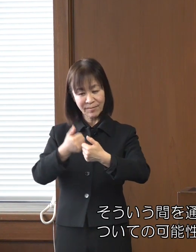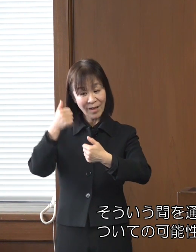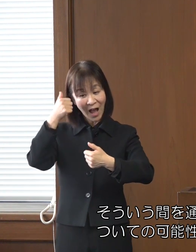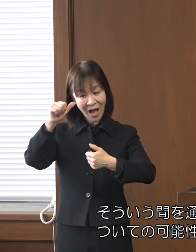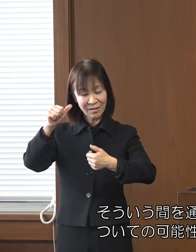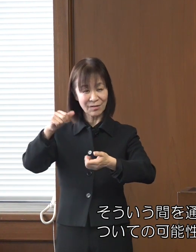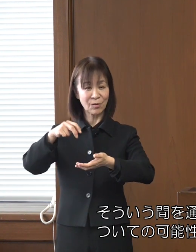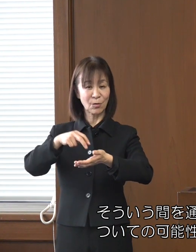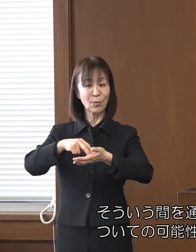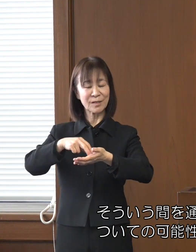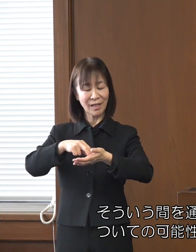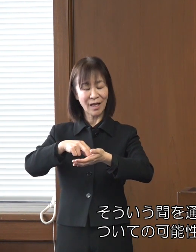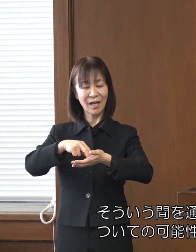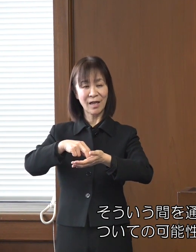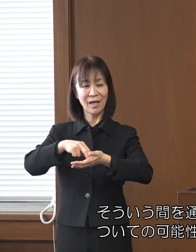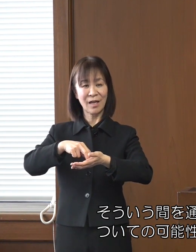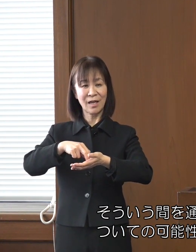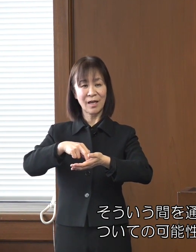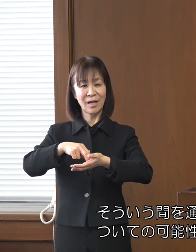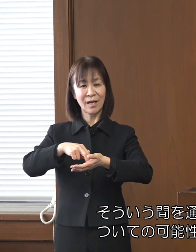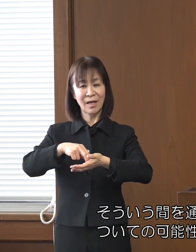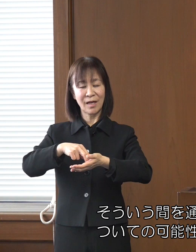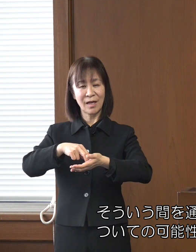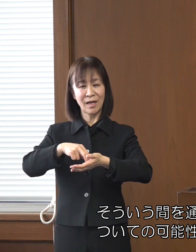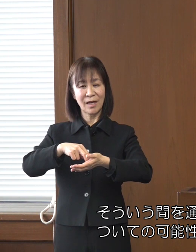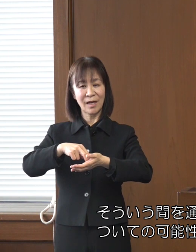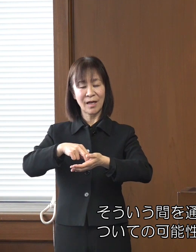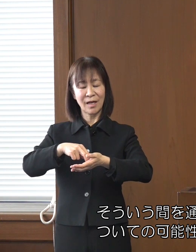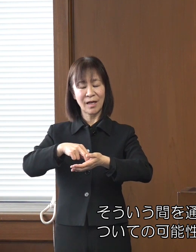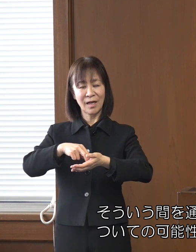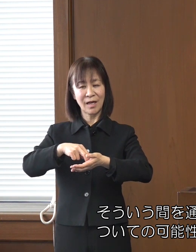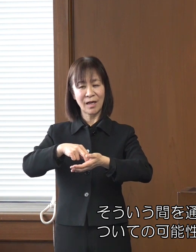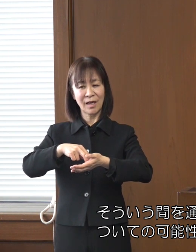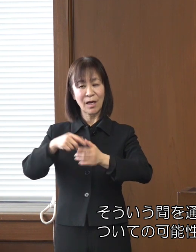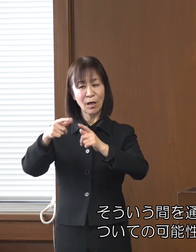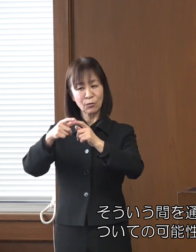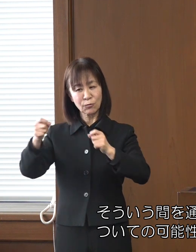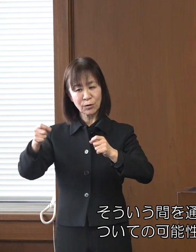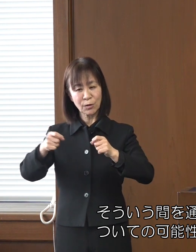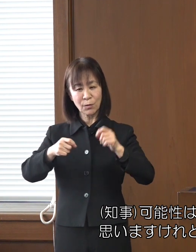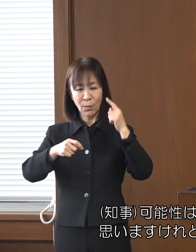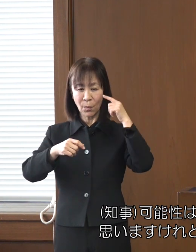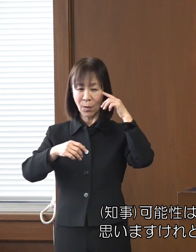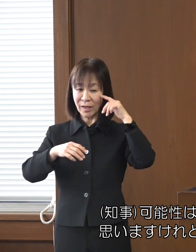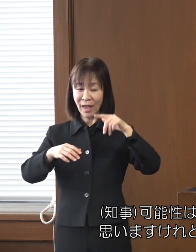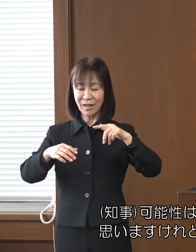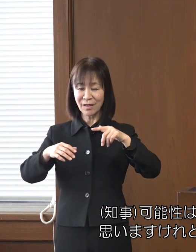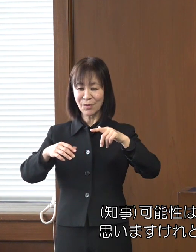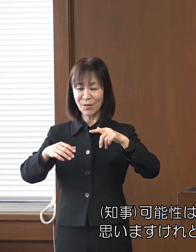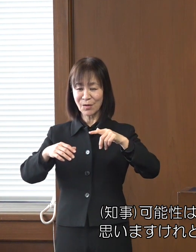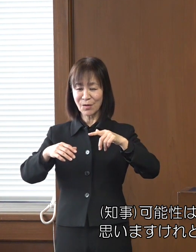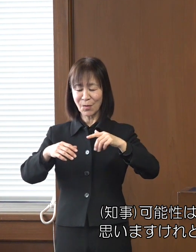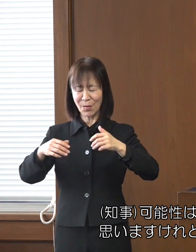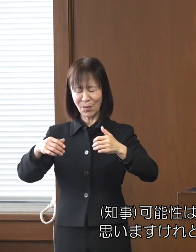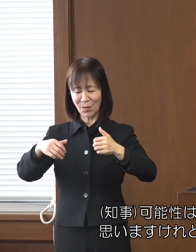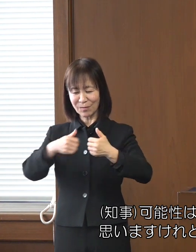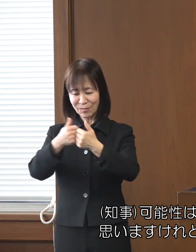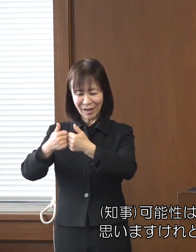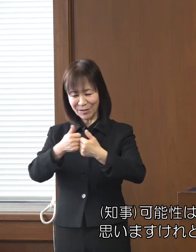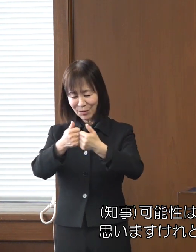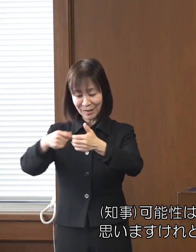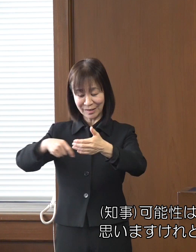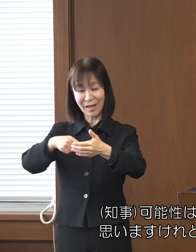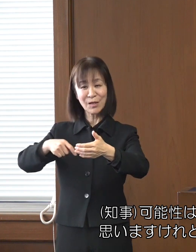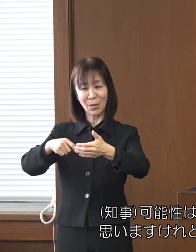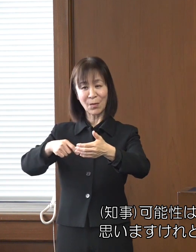ういう間を通していくっていうようなことについて の, その可能性ってどう考えますか。 可能性はゼロではないと思いますけれども、ま